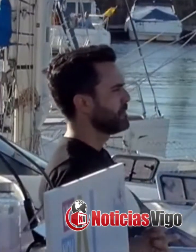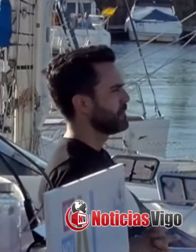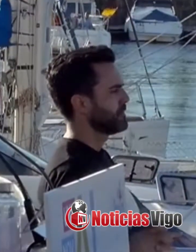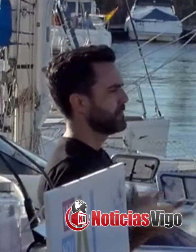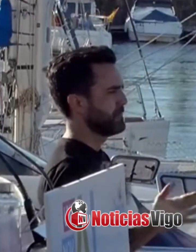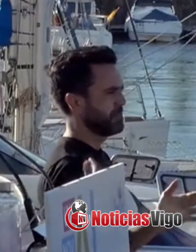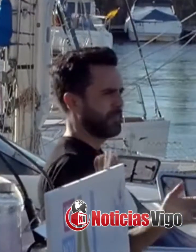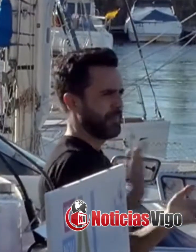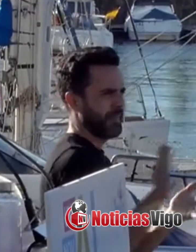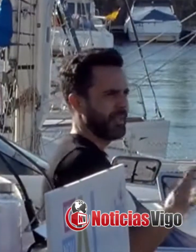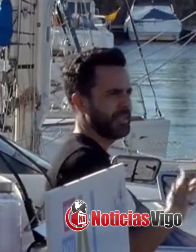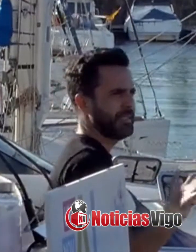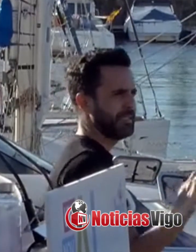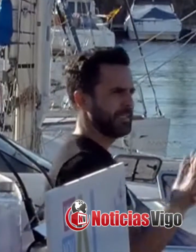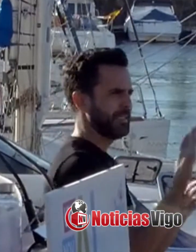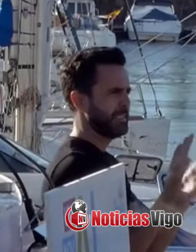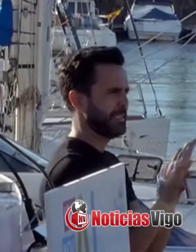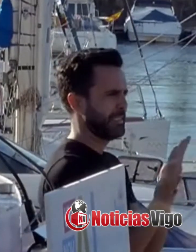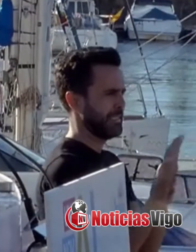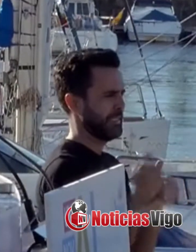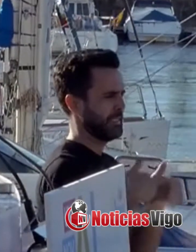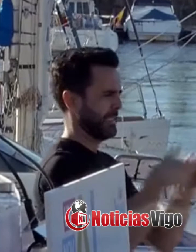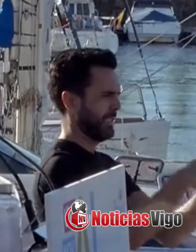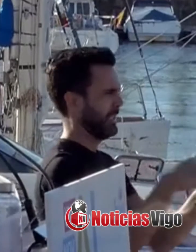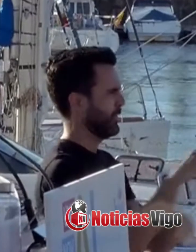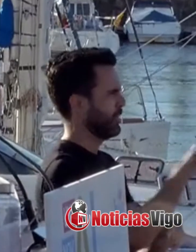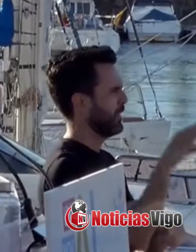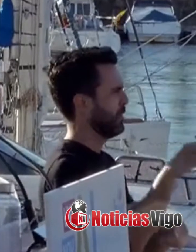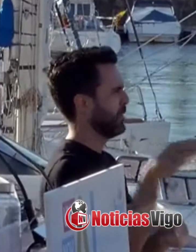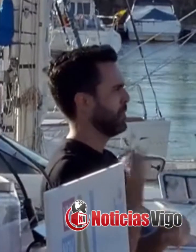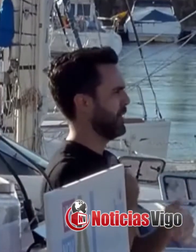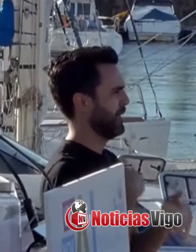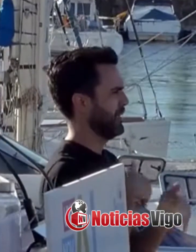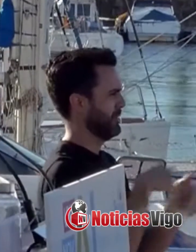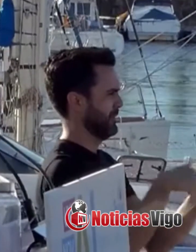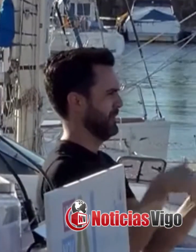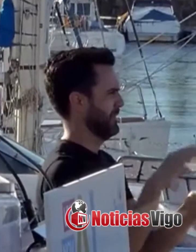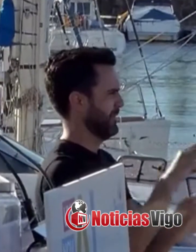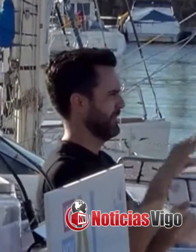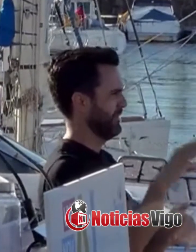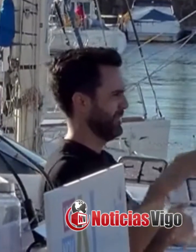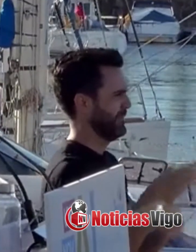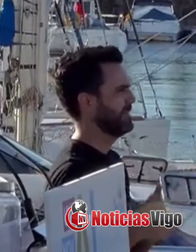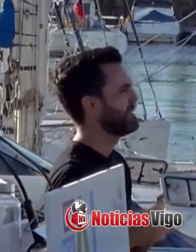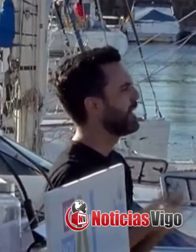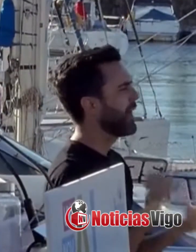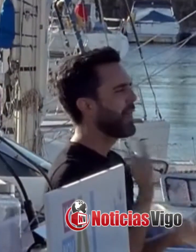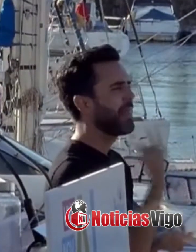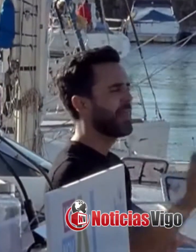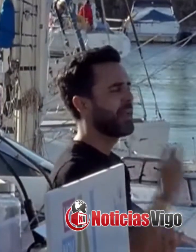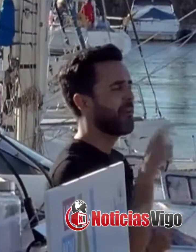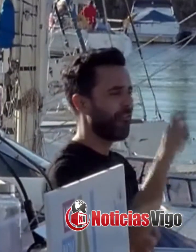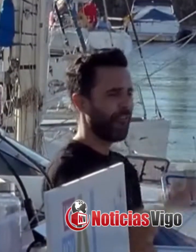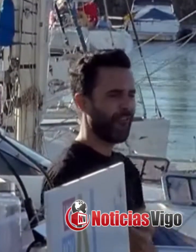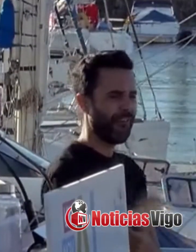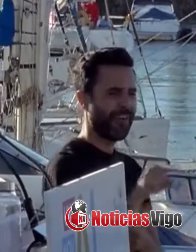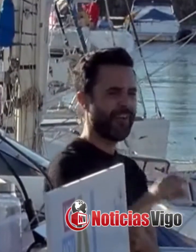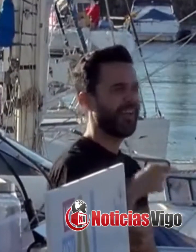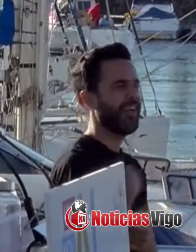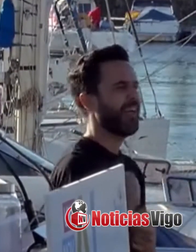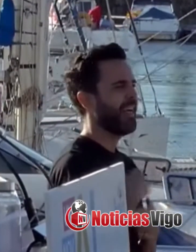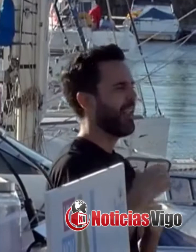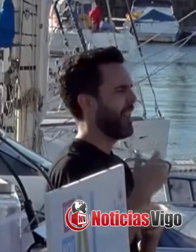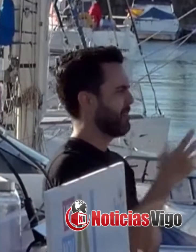Estes días, o candidato do Partido Popular, o aspirante do Partido Popular, dixo que ele era o capitán que tiña que